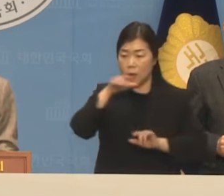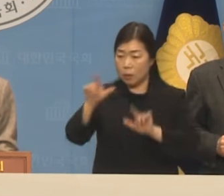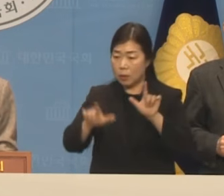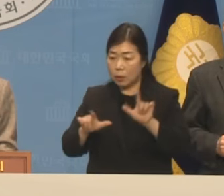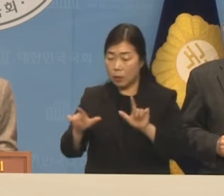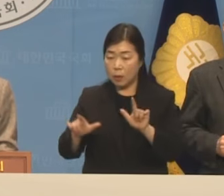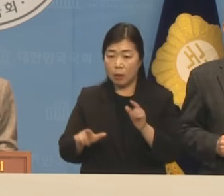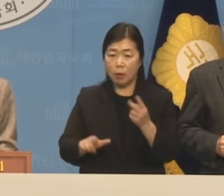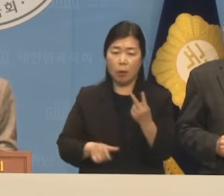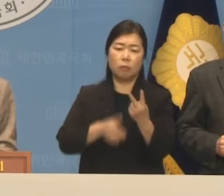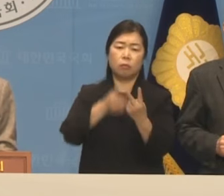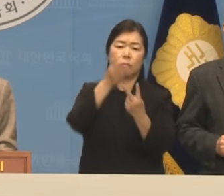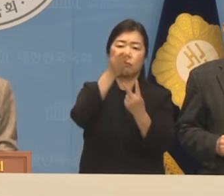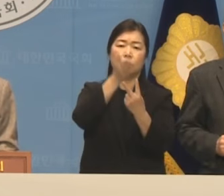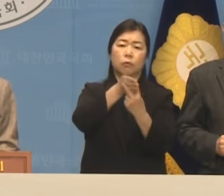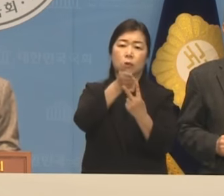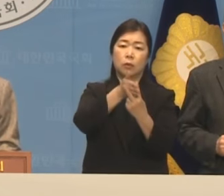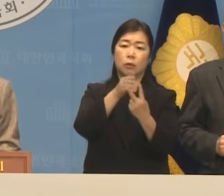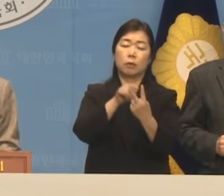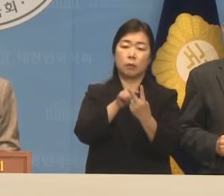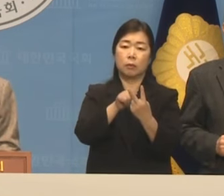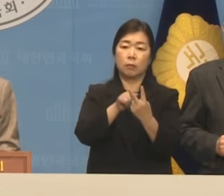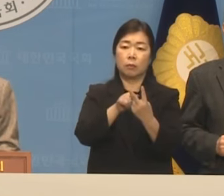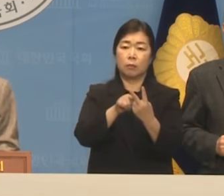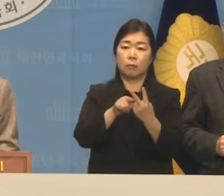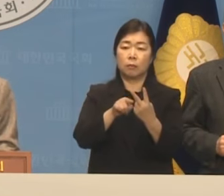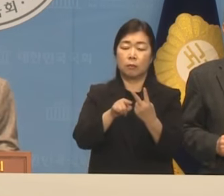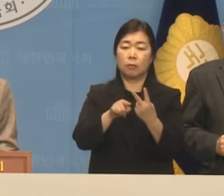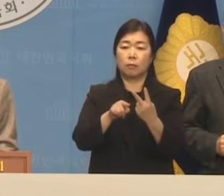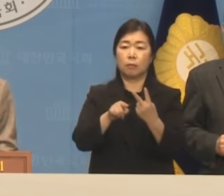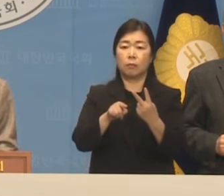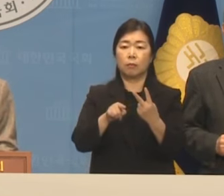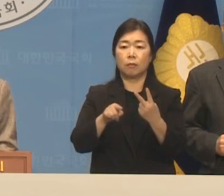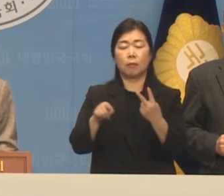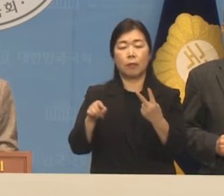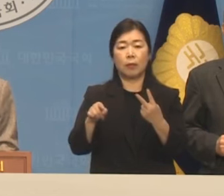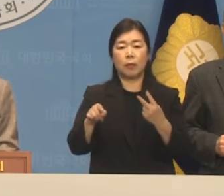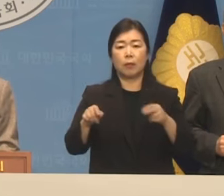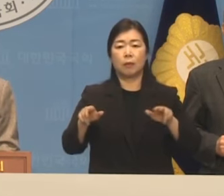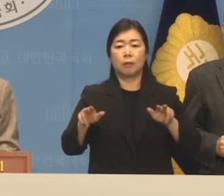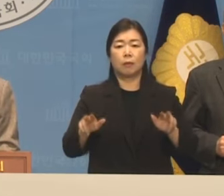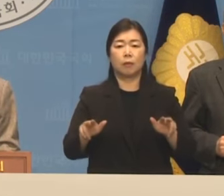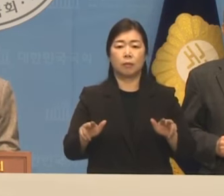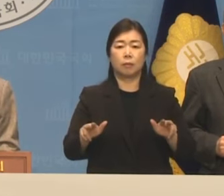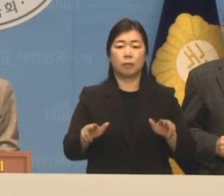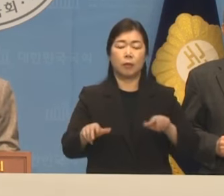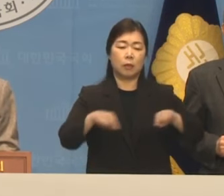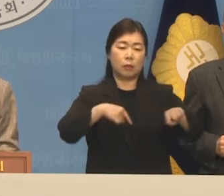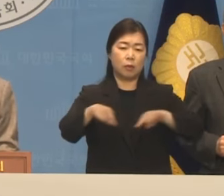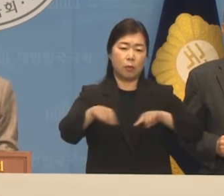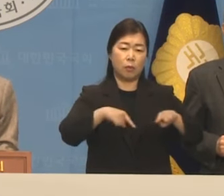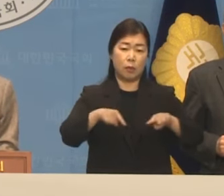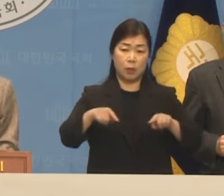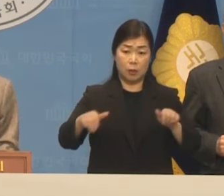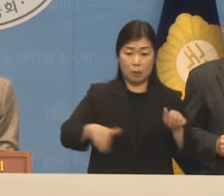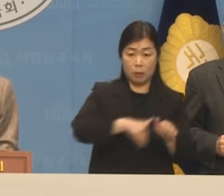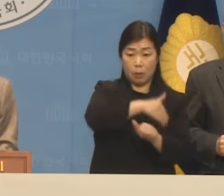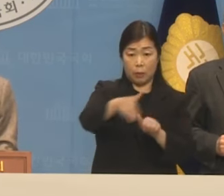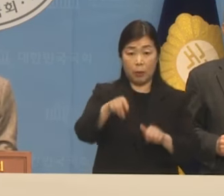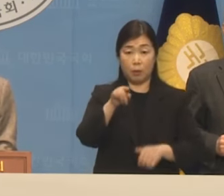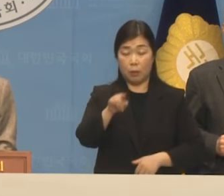두 식재가 팽팽하게 긴장하는 것이 정치 현장이라는